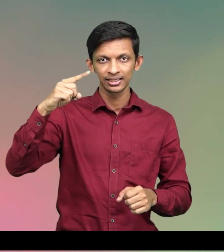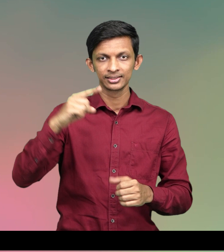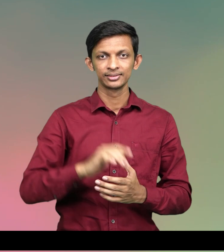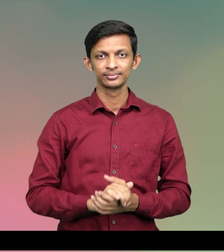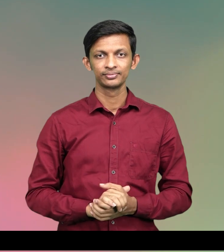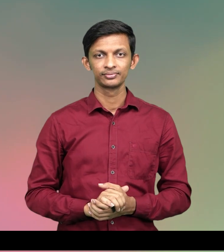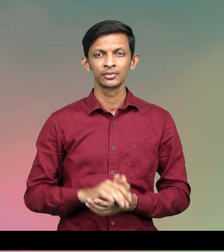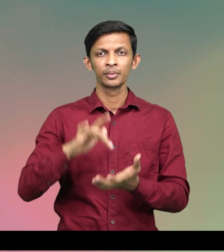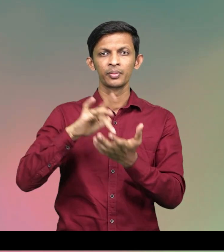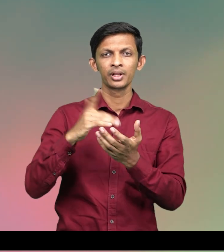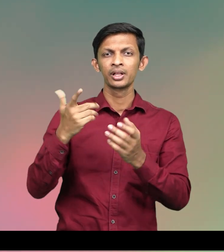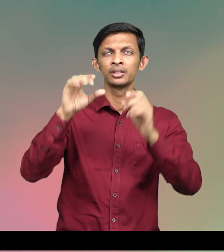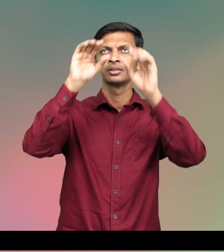వ్యవస్థ, హిమాలయ నదులు,